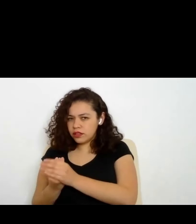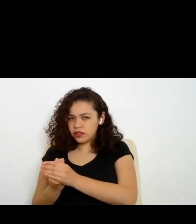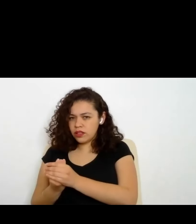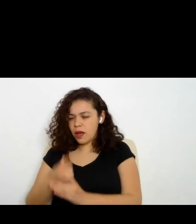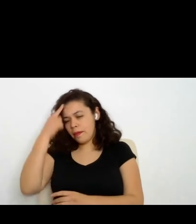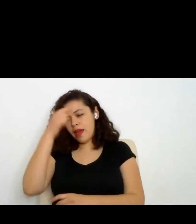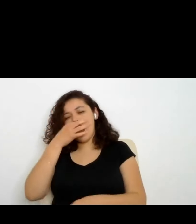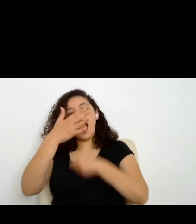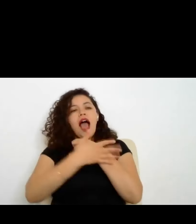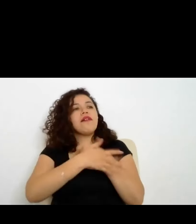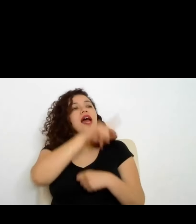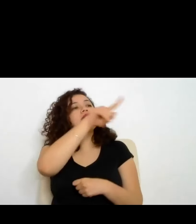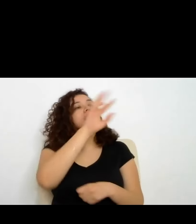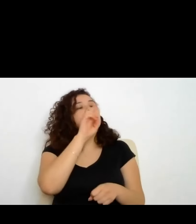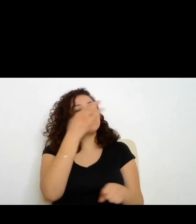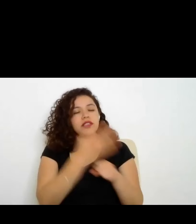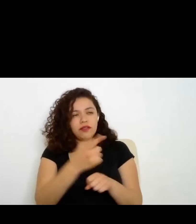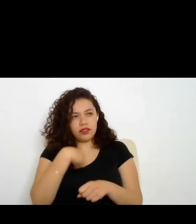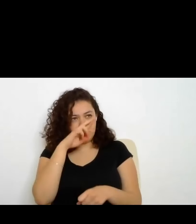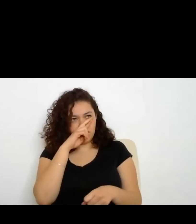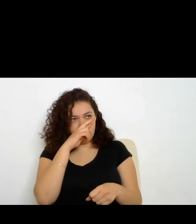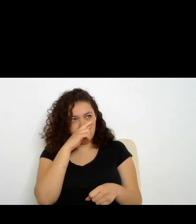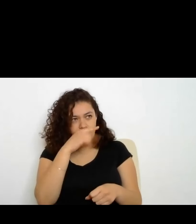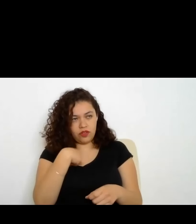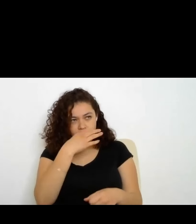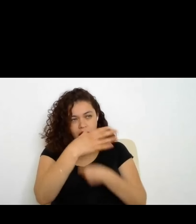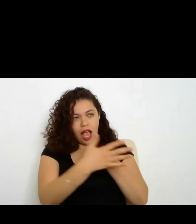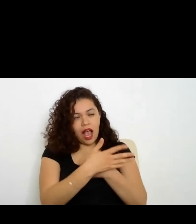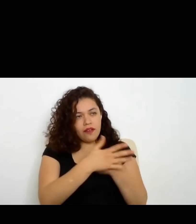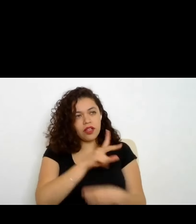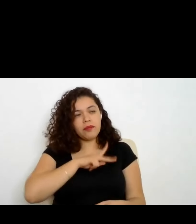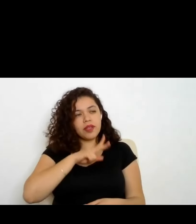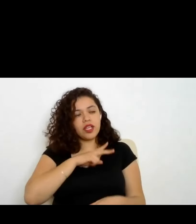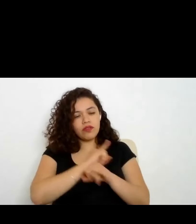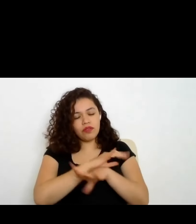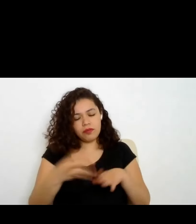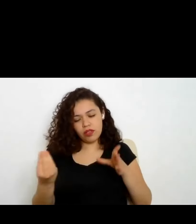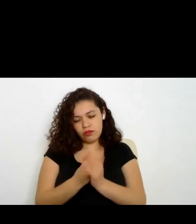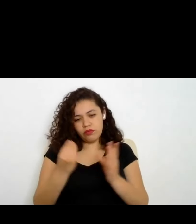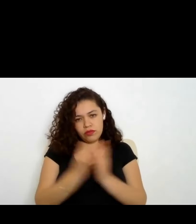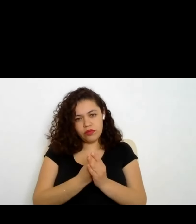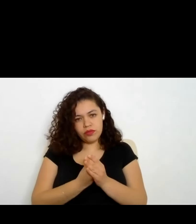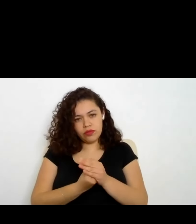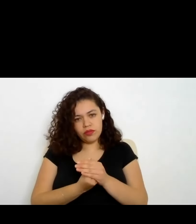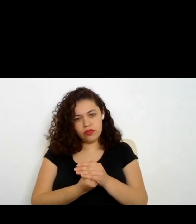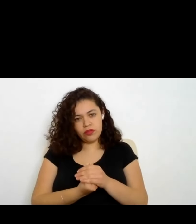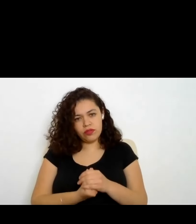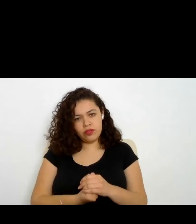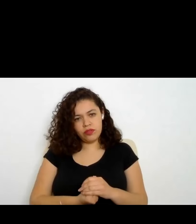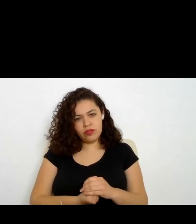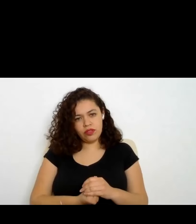del responsable del tratamiento el deseo de que sus datos personales no sean objeto de un